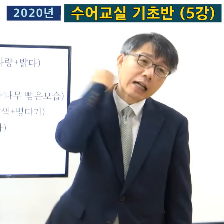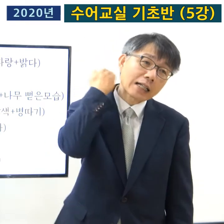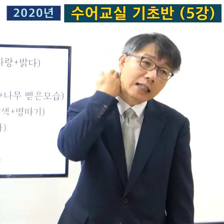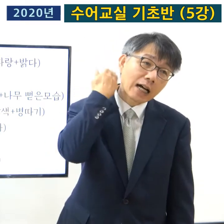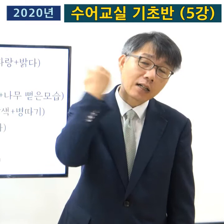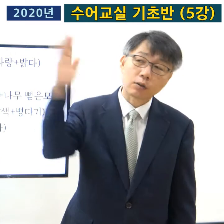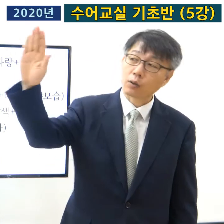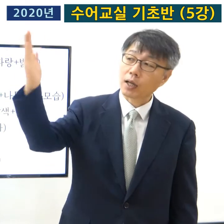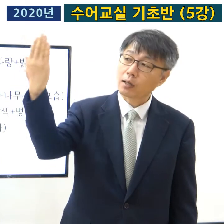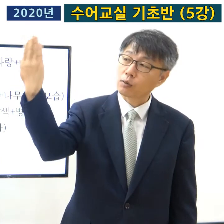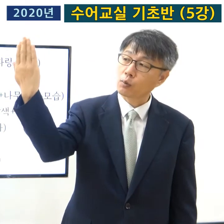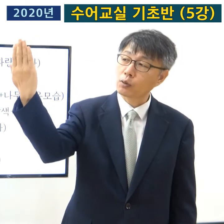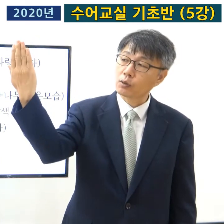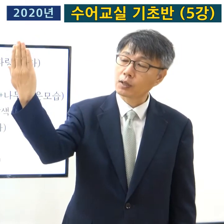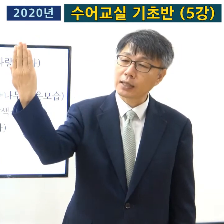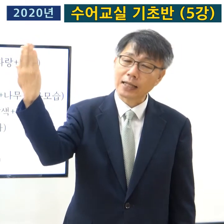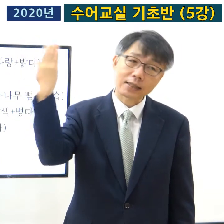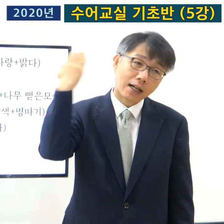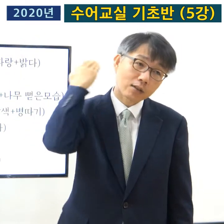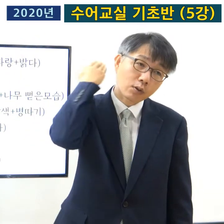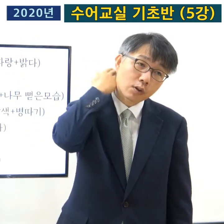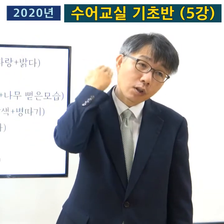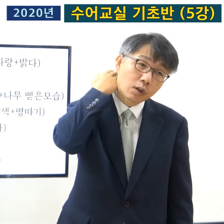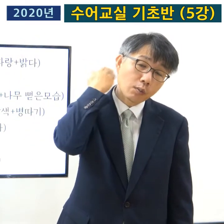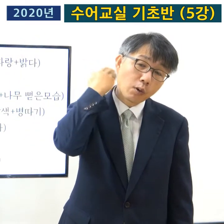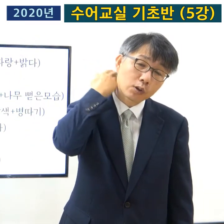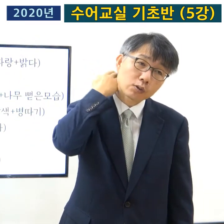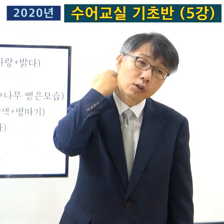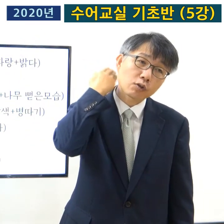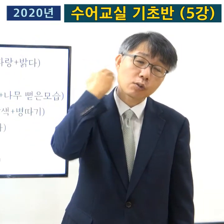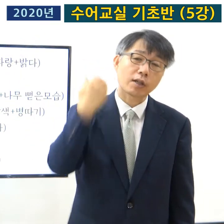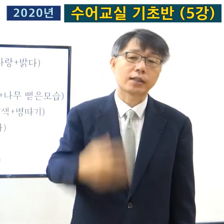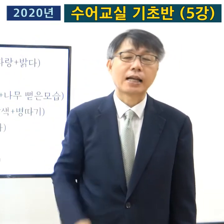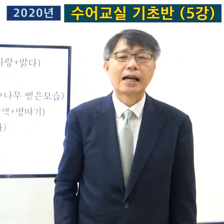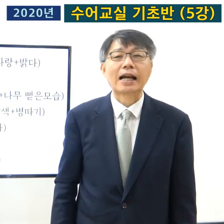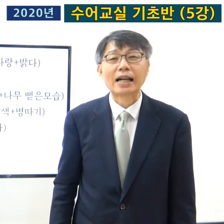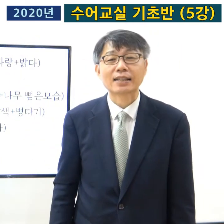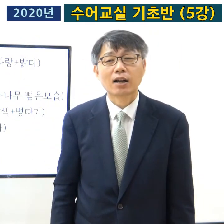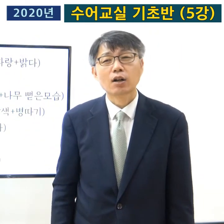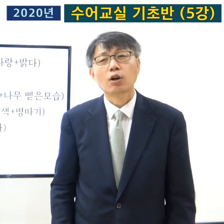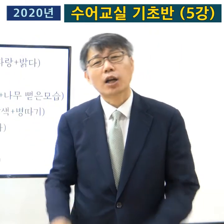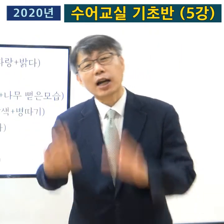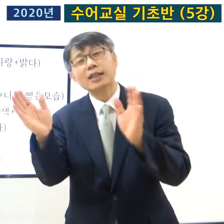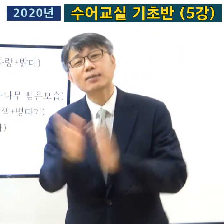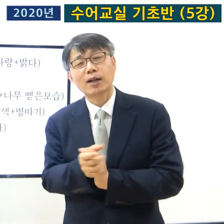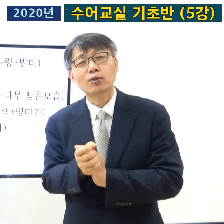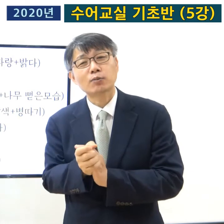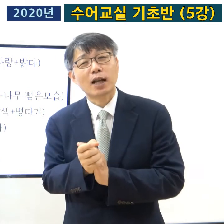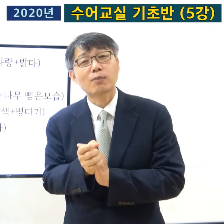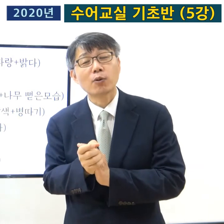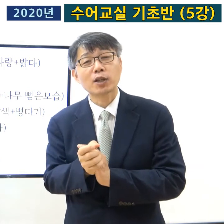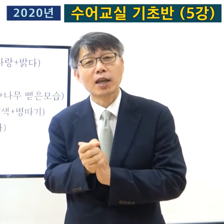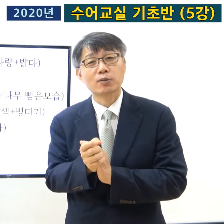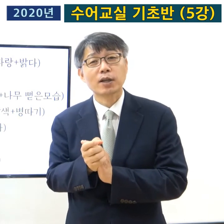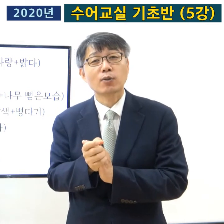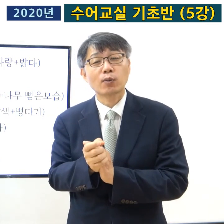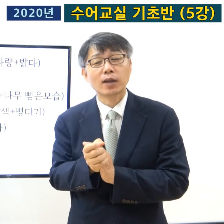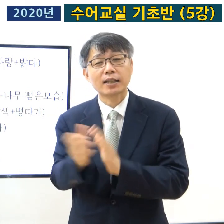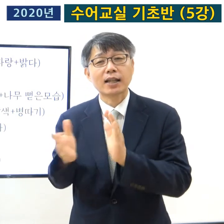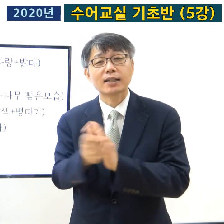가리다. 이렇게 손날을 해가지고 목을 쳐주시면 가리다. 가리지 말고 좀 잘 보이게 좀 해달라. 이렇게